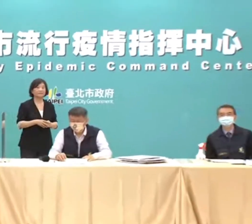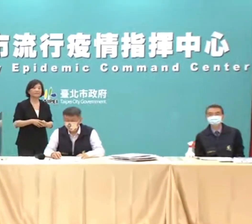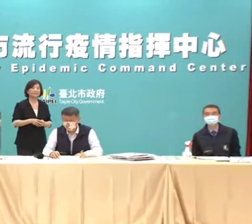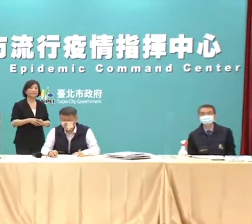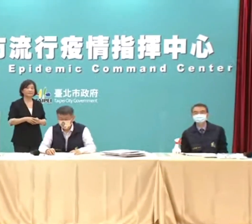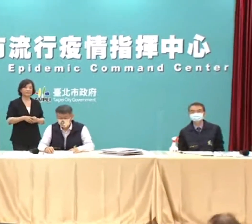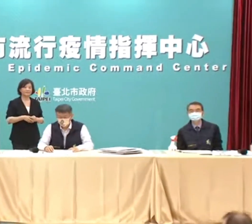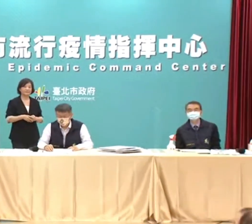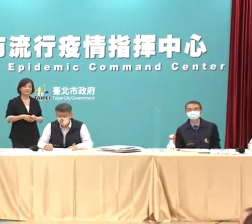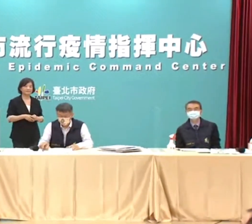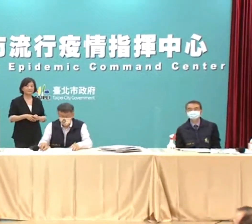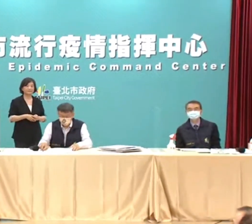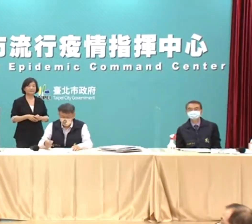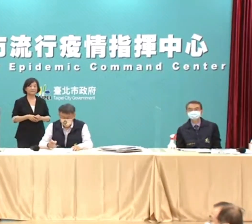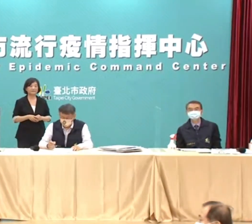李强，